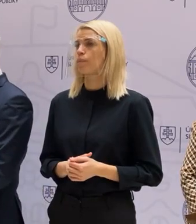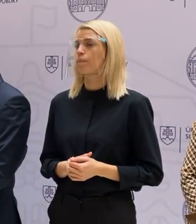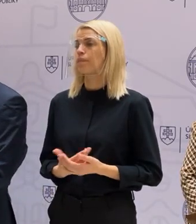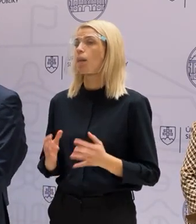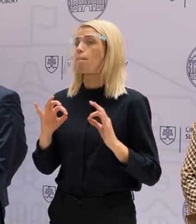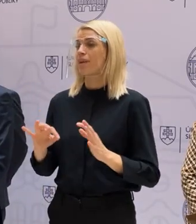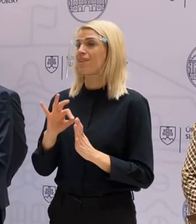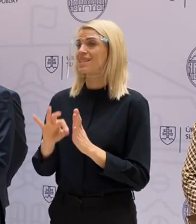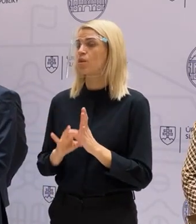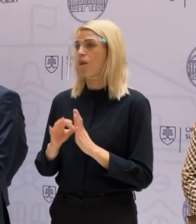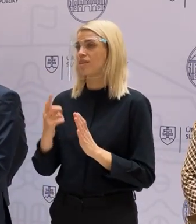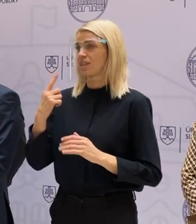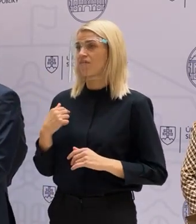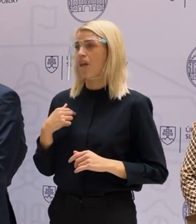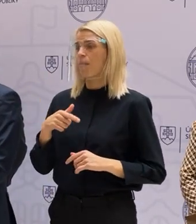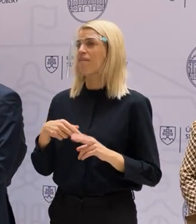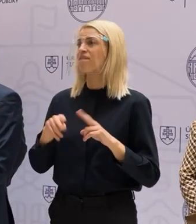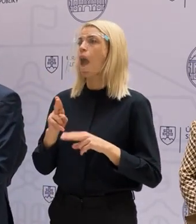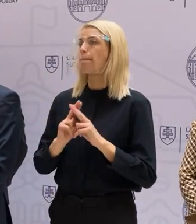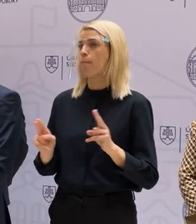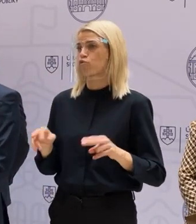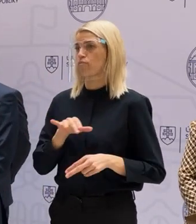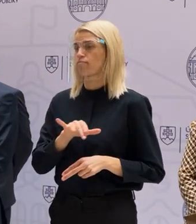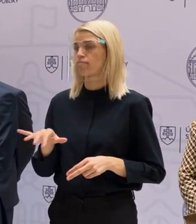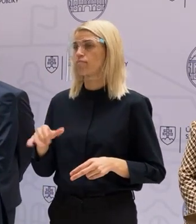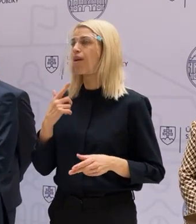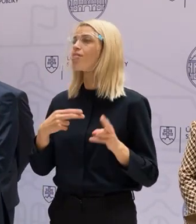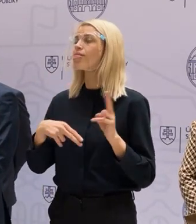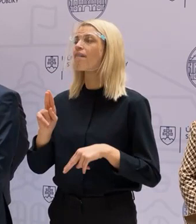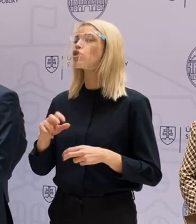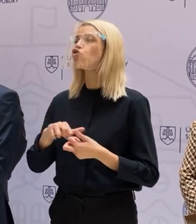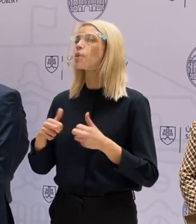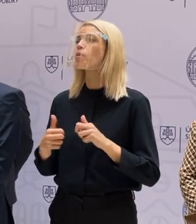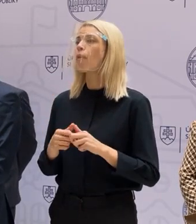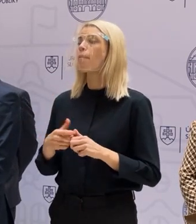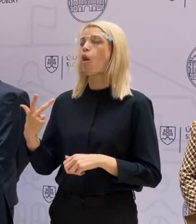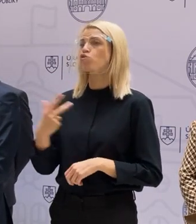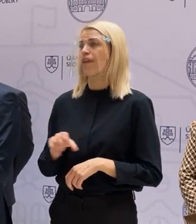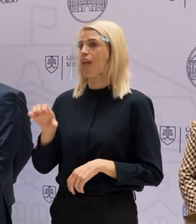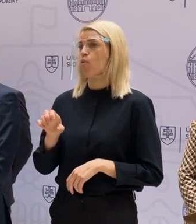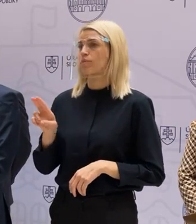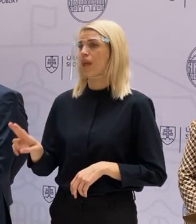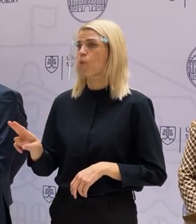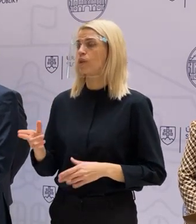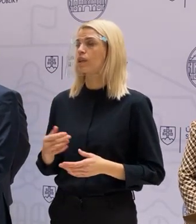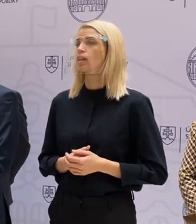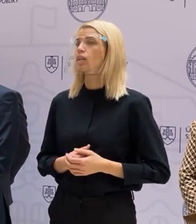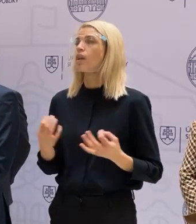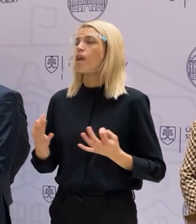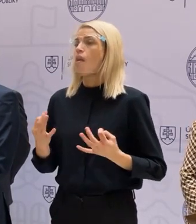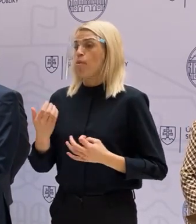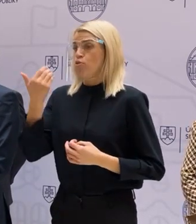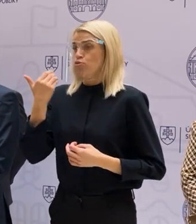Situácií, o ktorých vieme, takisto je samozrejme viac možností. Najmenší problém je s očkovaním v Európskej únii, pretože človek má v